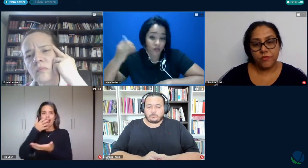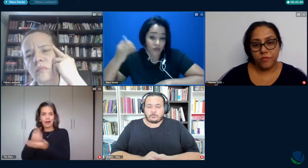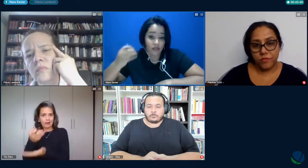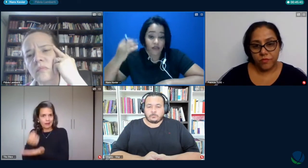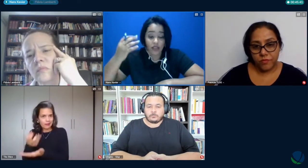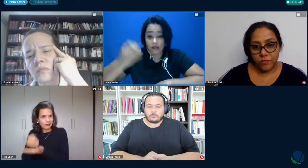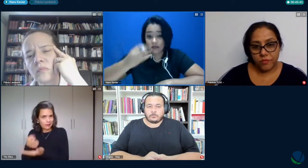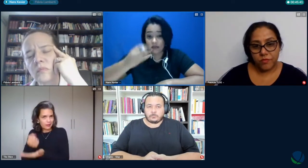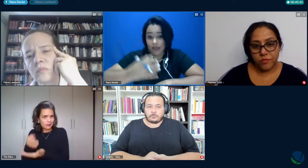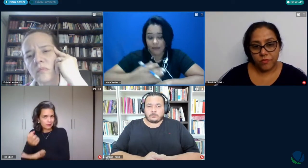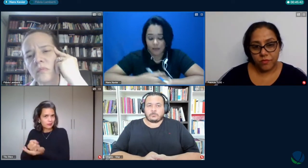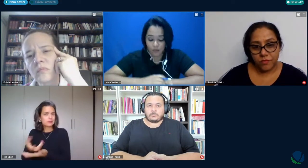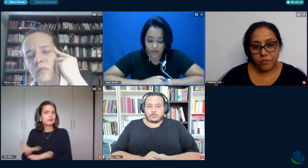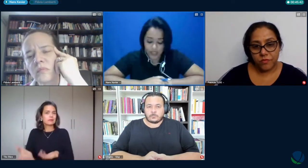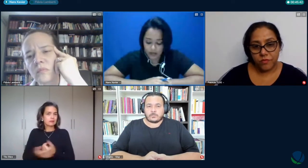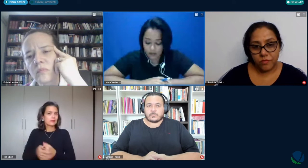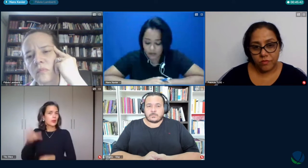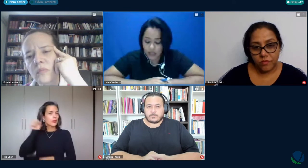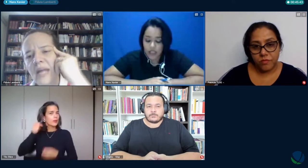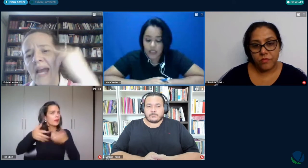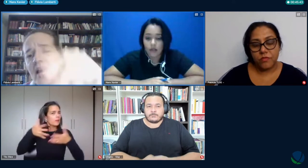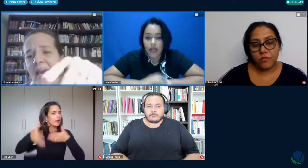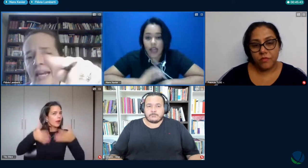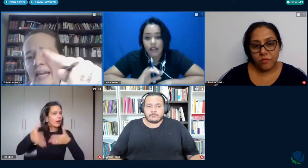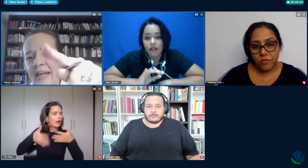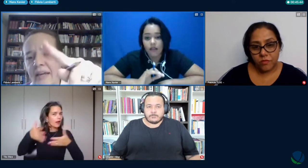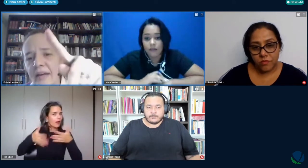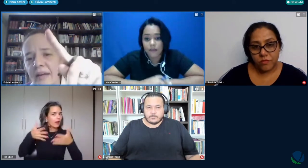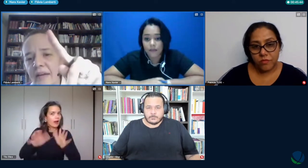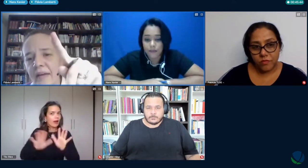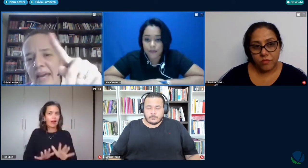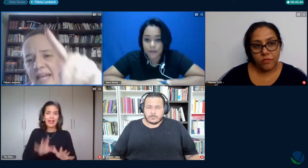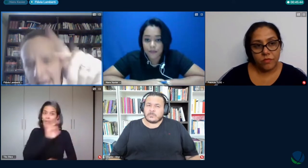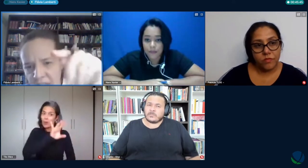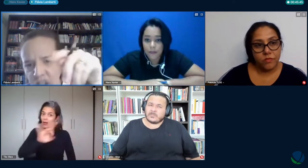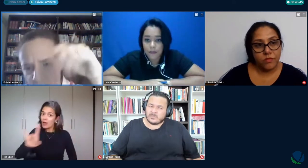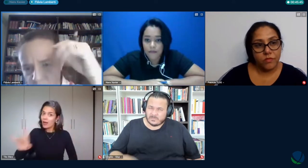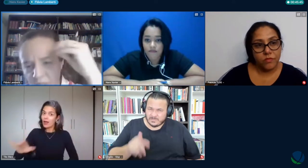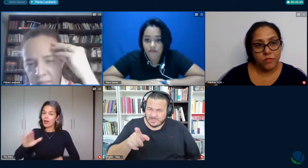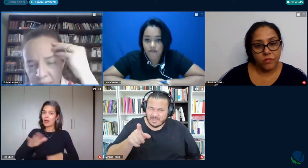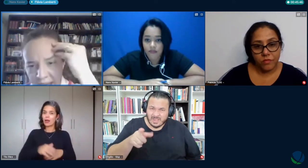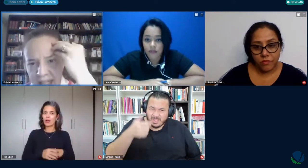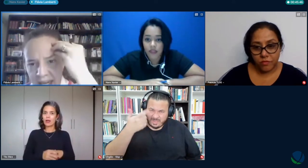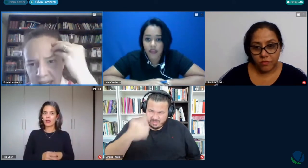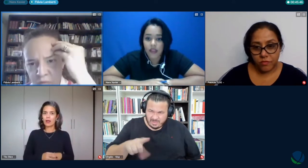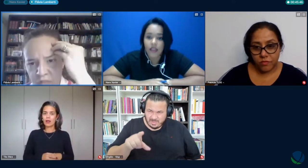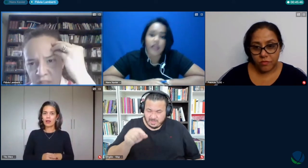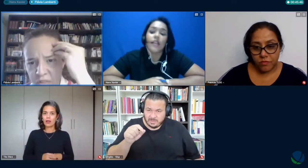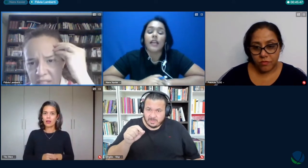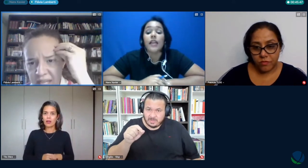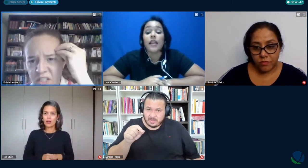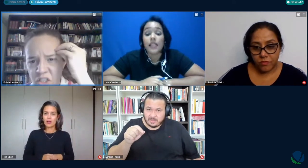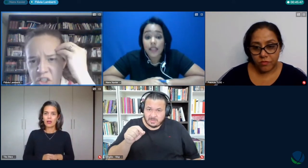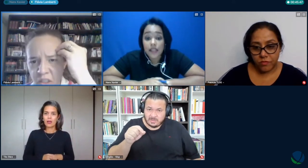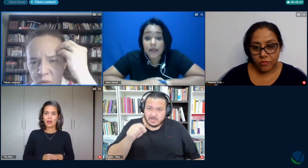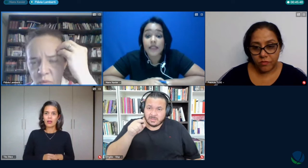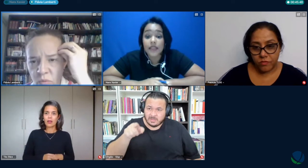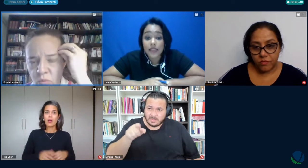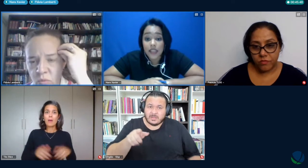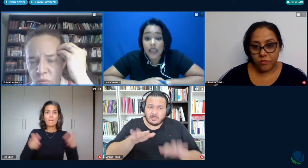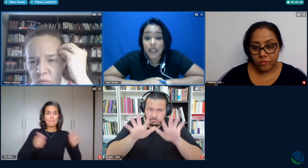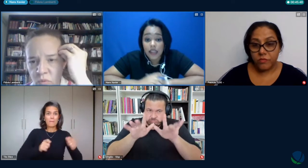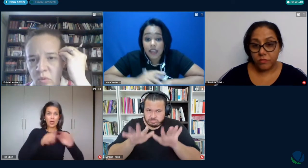ele vai escutando e vai, né, produzindo. Então, cada... Ele redige também, Nara? Eu vi que você